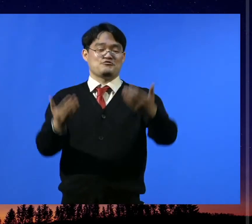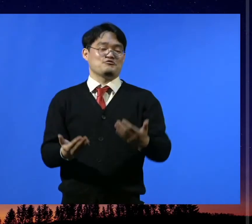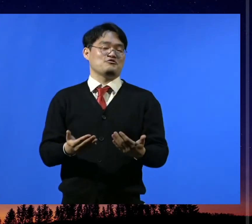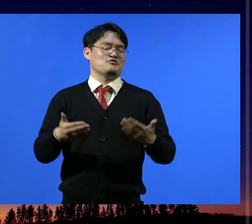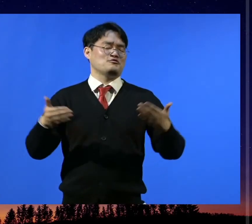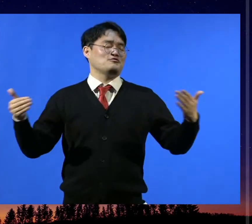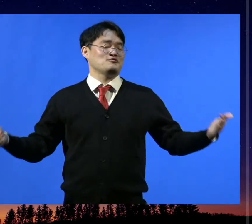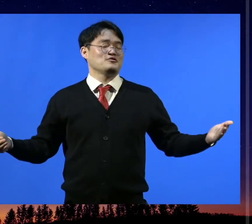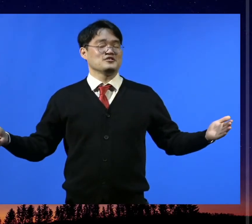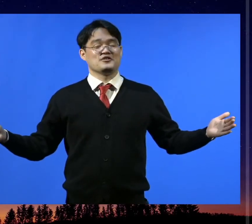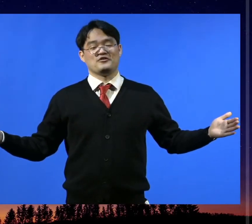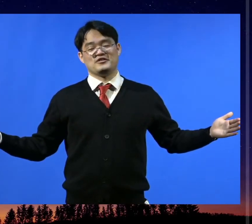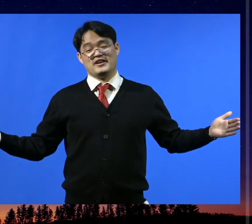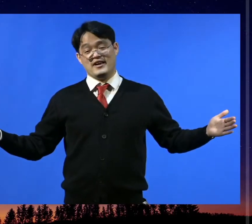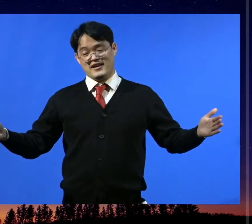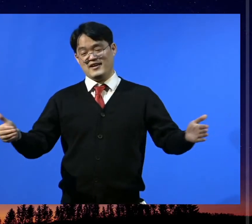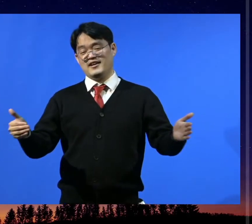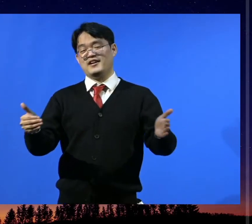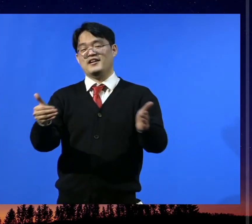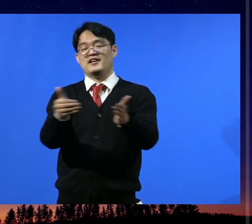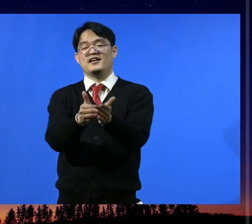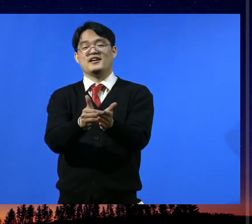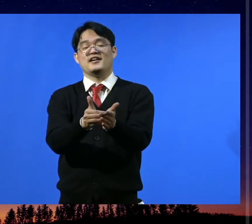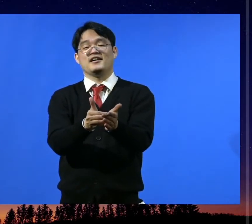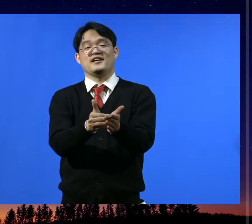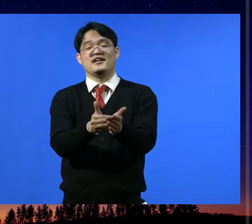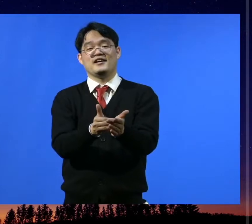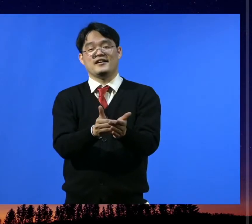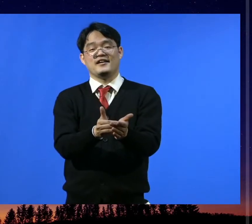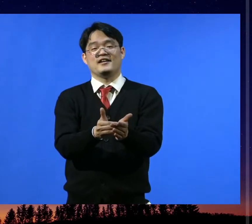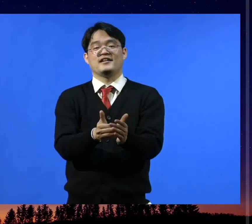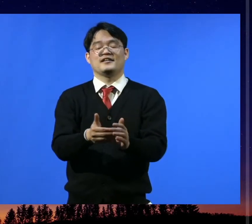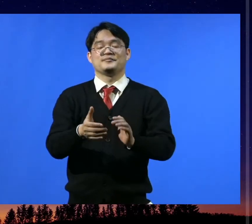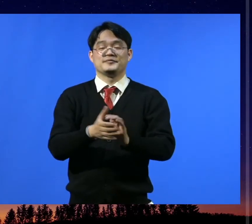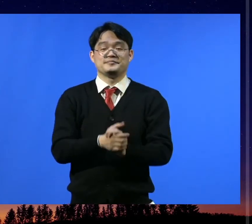승리 주셨네.